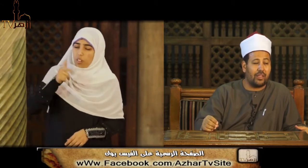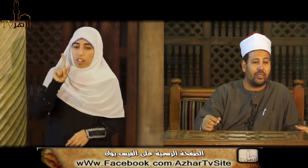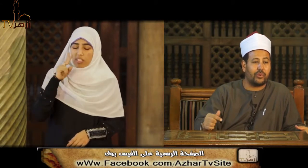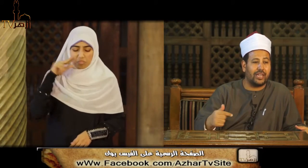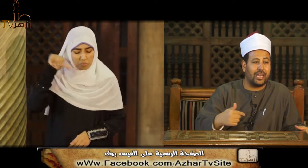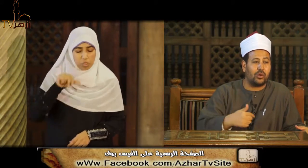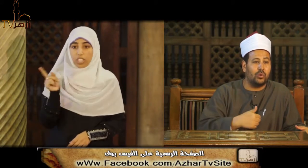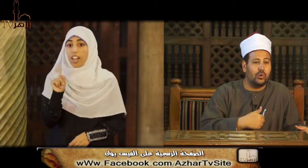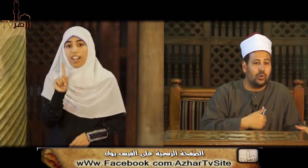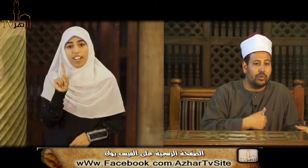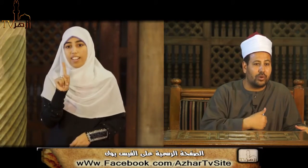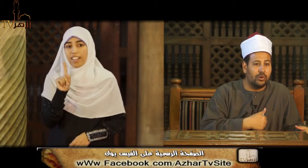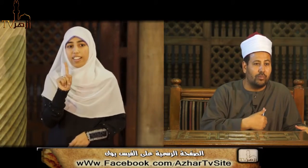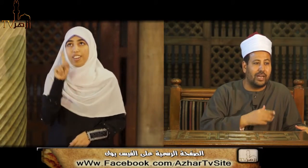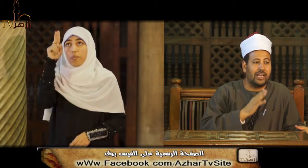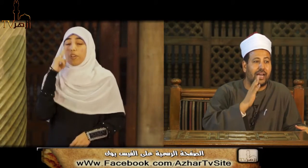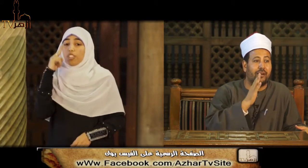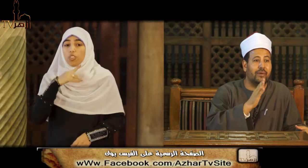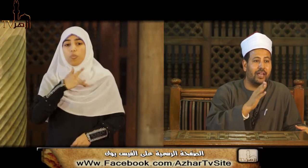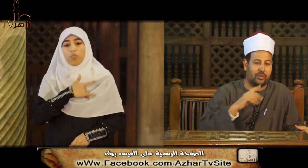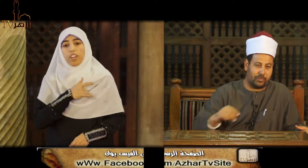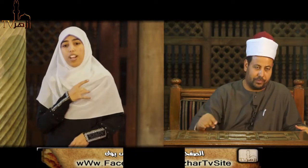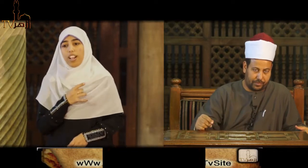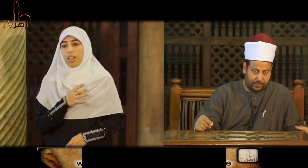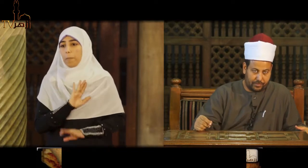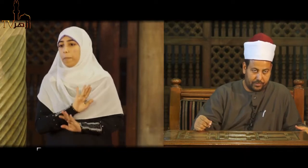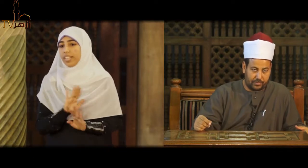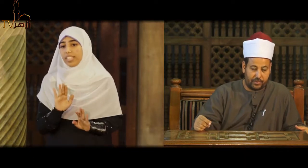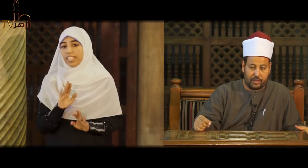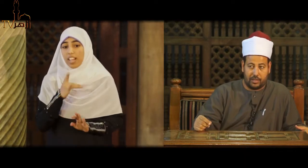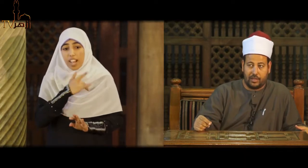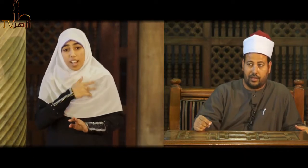ولكن ينظر إلى قلوبكم وإلى أعمالكم.